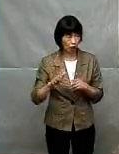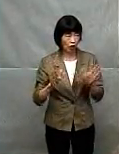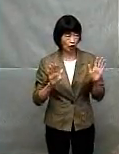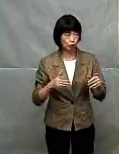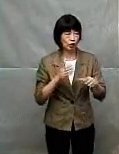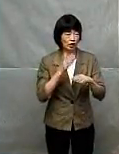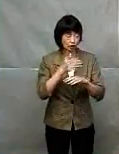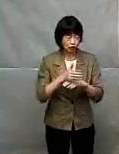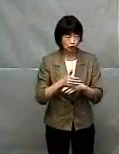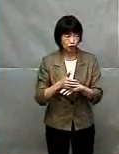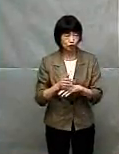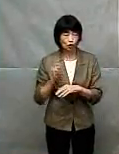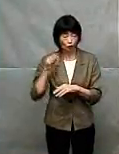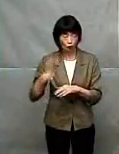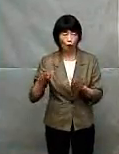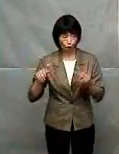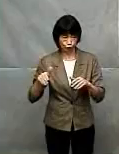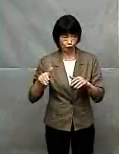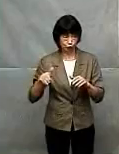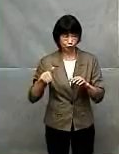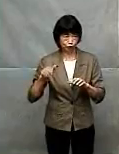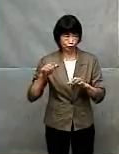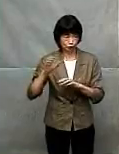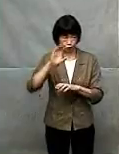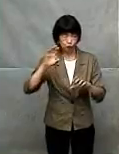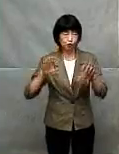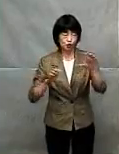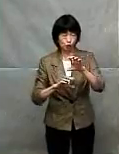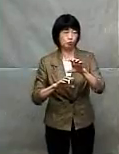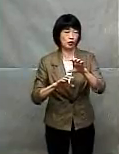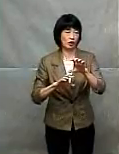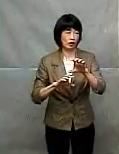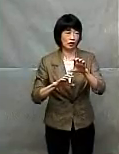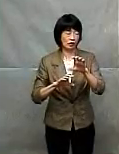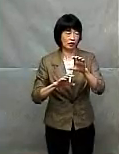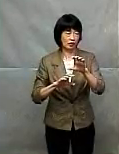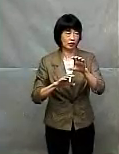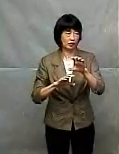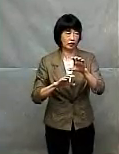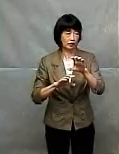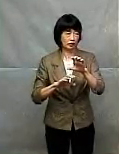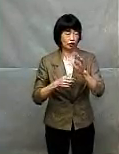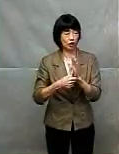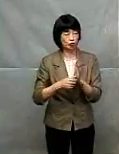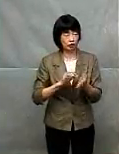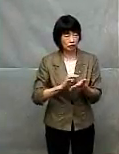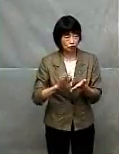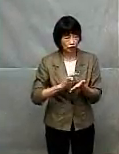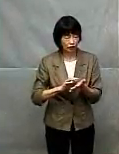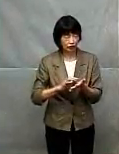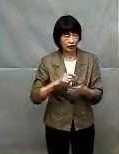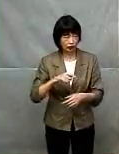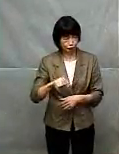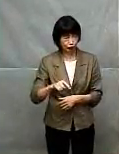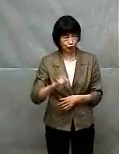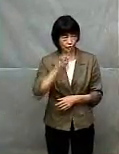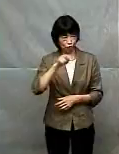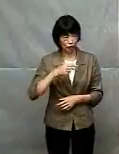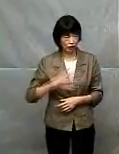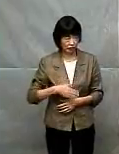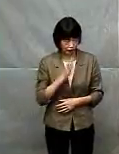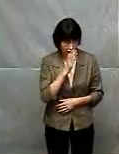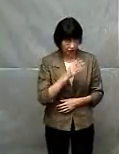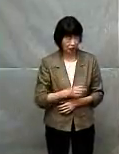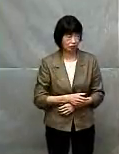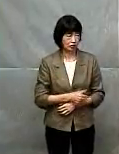大羽という順序でこう使っていくということでご了解いただきたいと思います